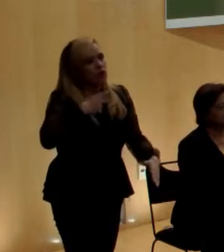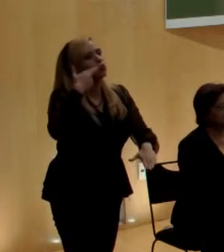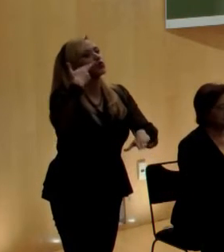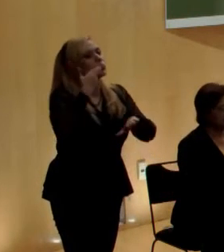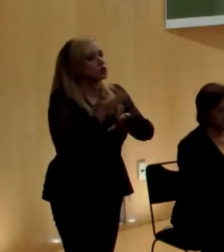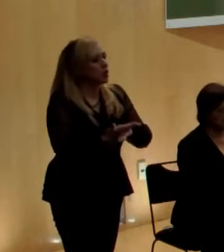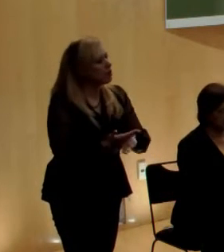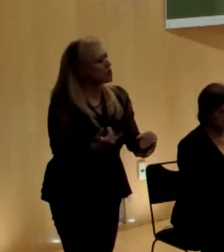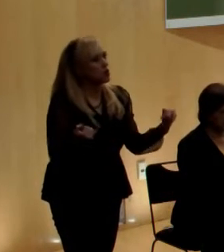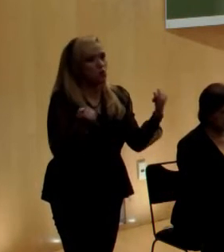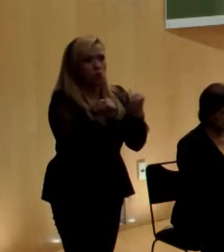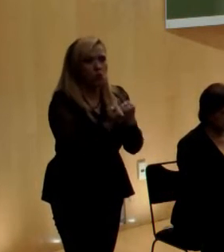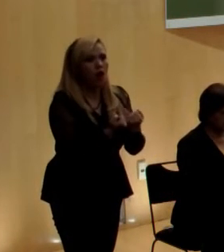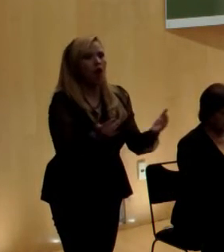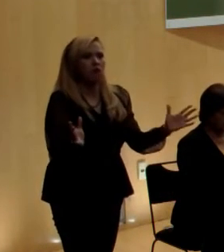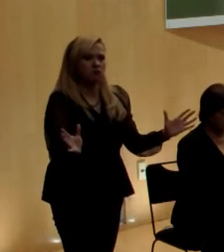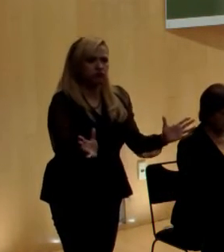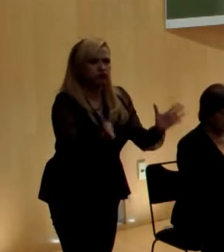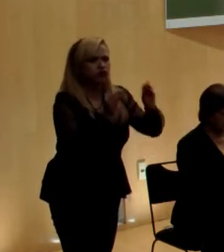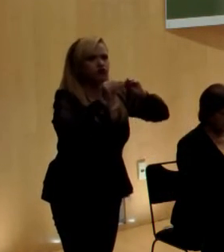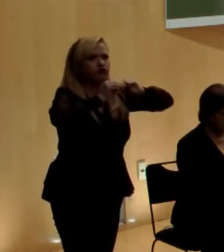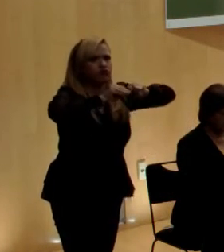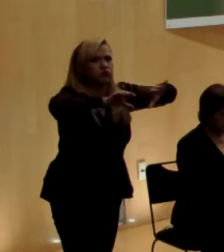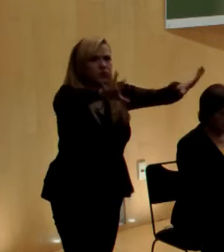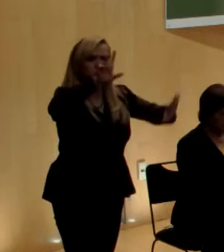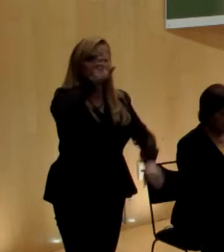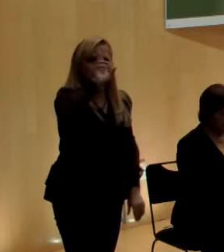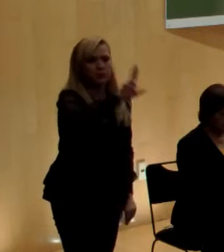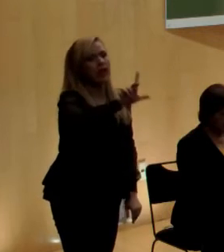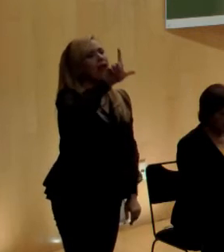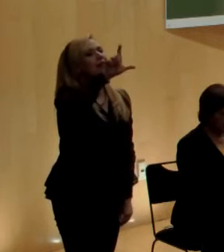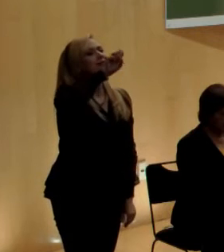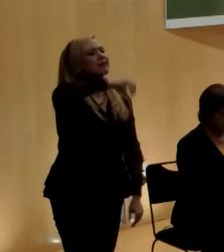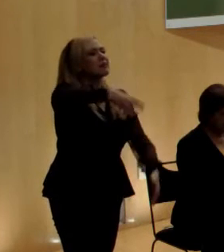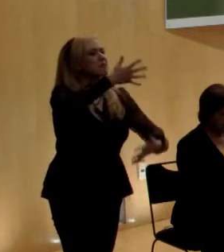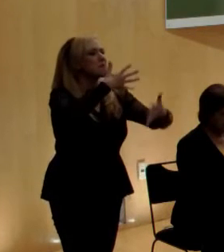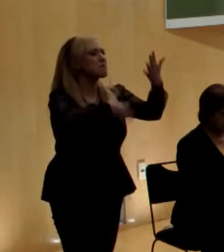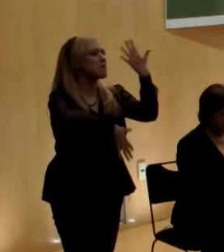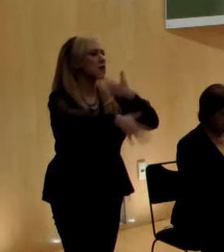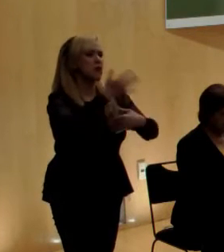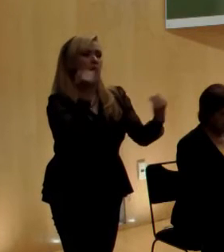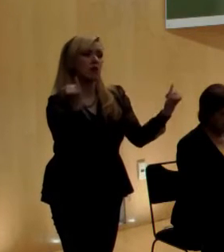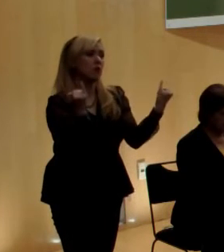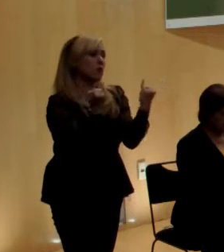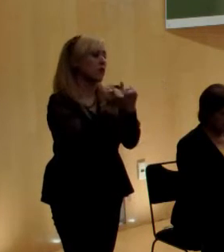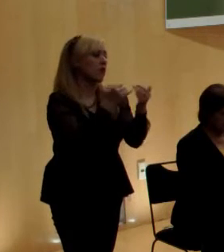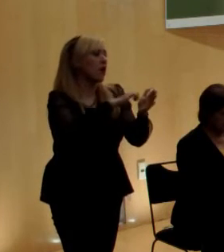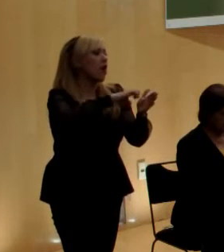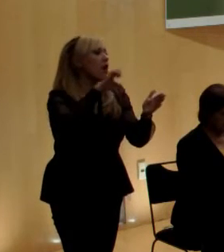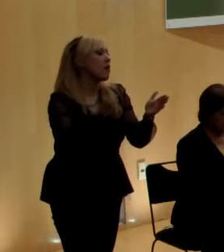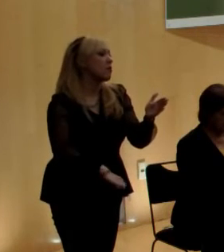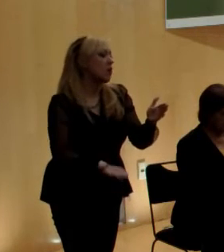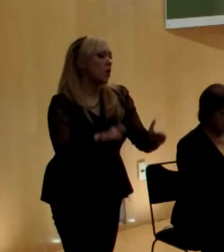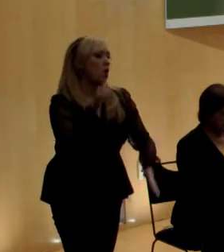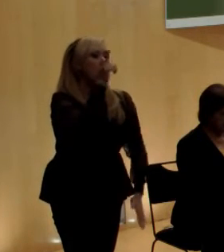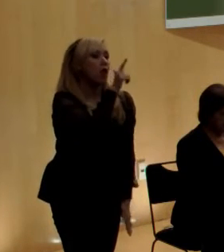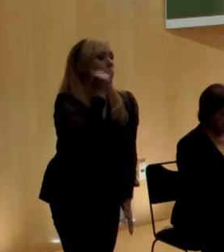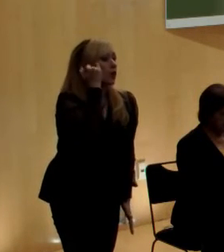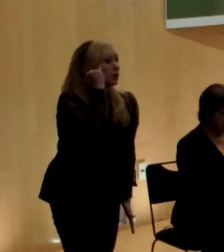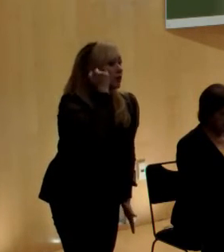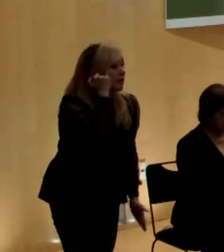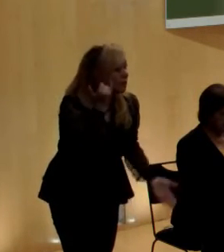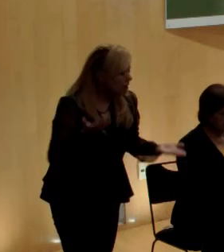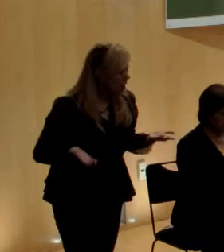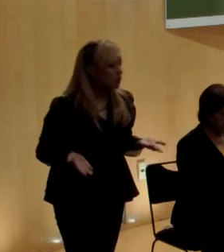fomentar y de respetar la lengua de señas mexicana como lo hace con las lenguas indígenas.